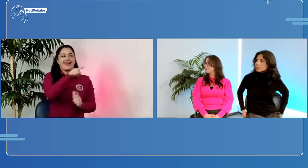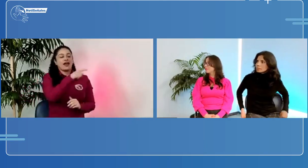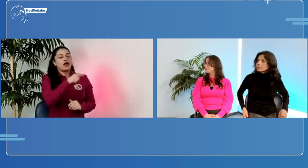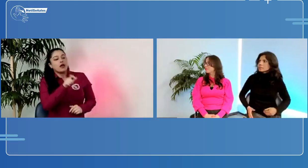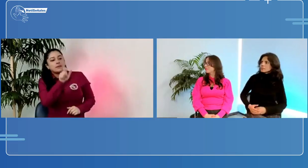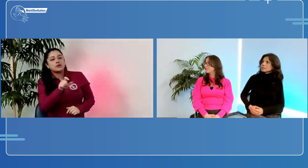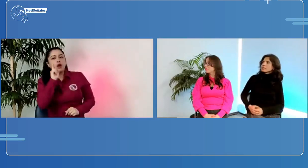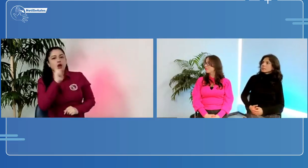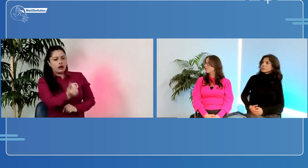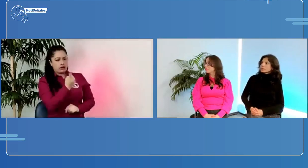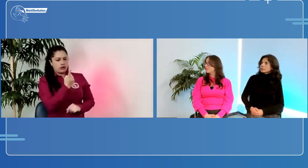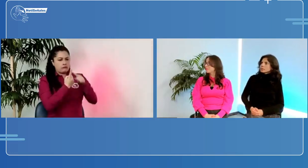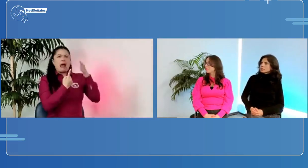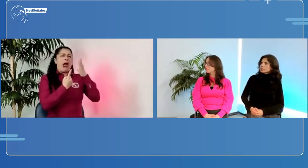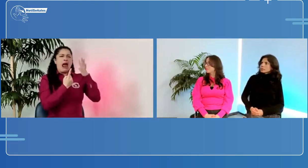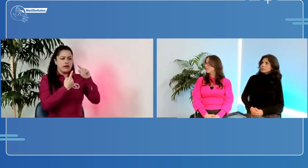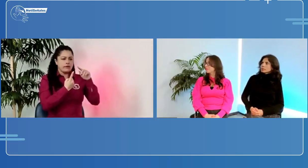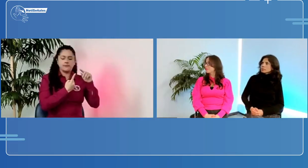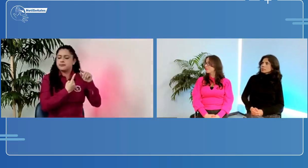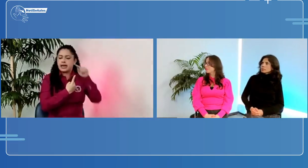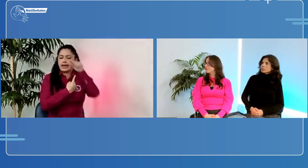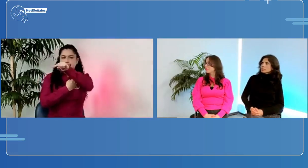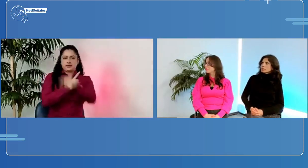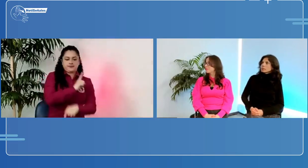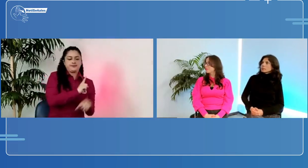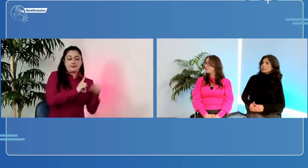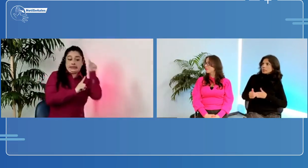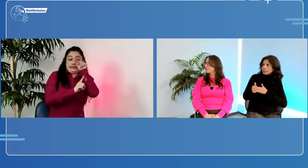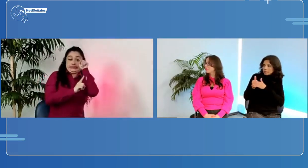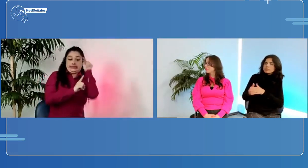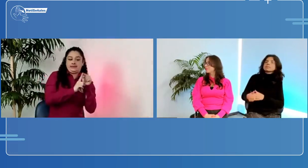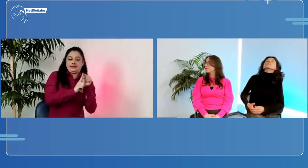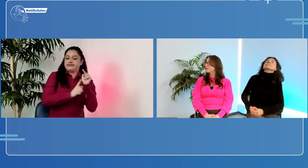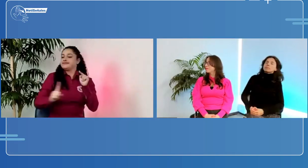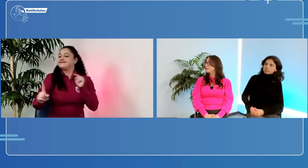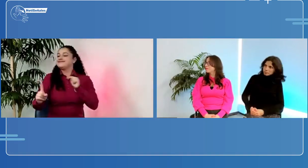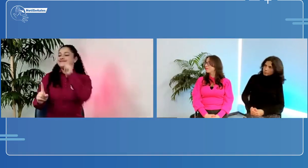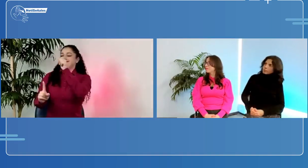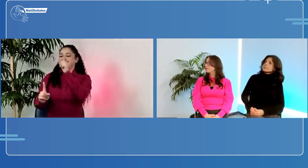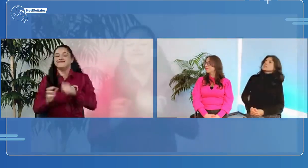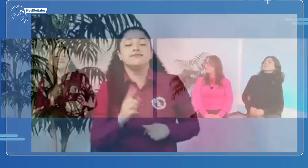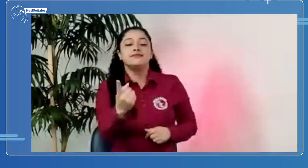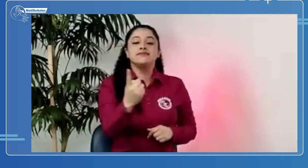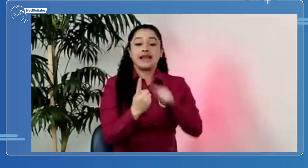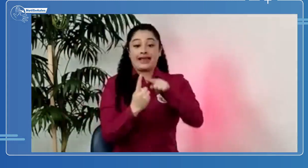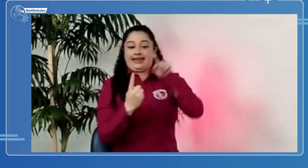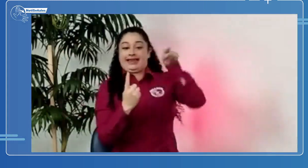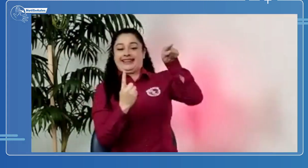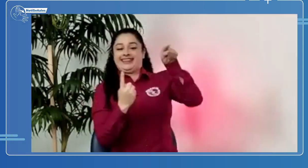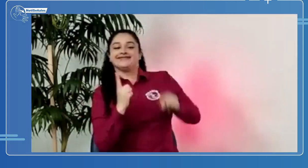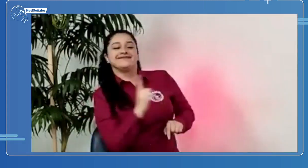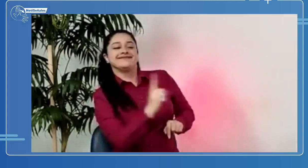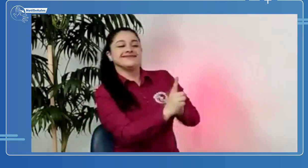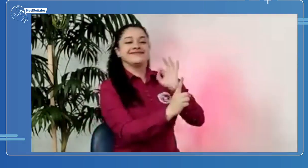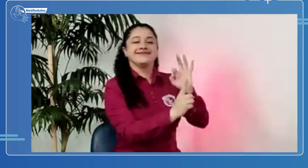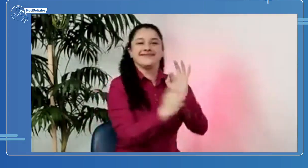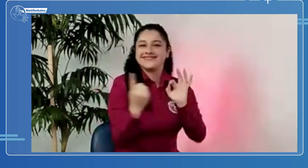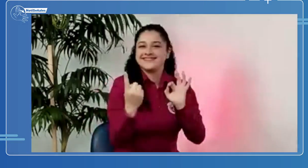que dirige y pues son las personas que se acercan a este espacio a decir, mira, tienes que ir a determinada entidad según tu necesidad, tienes que